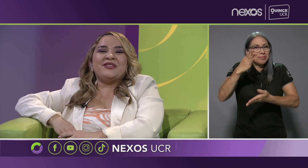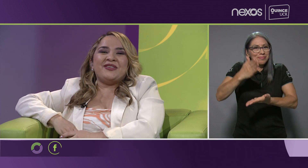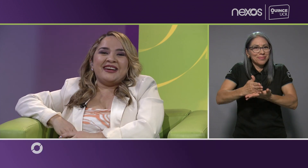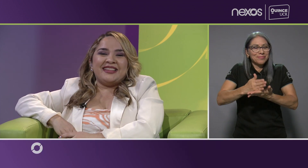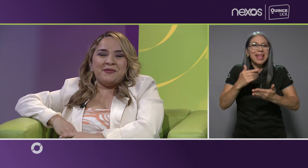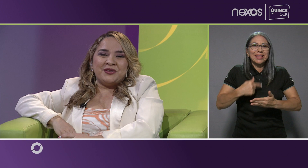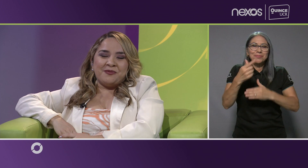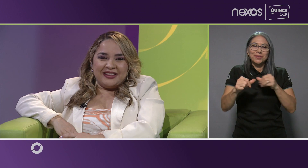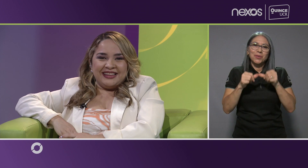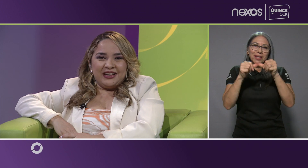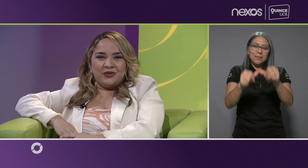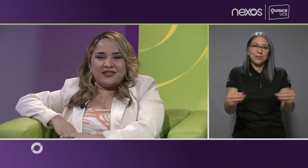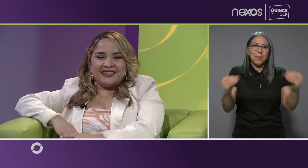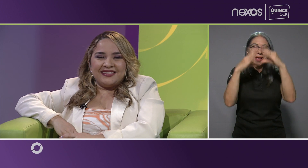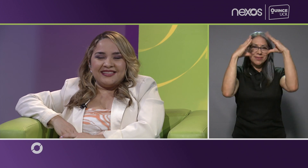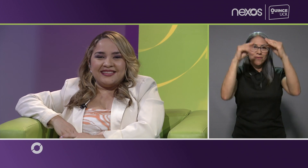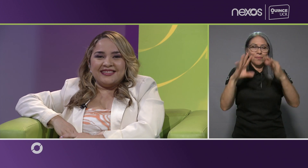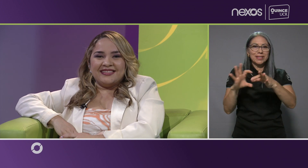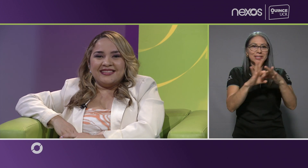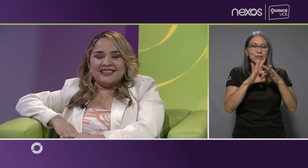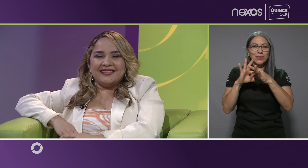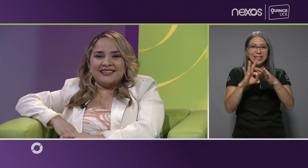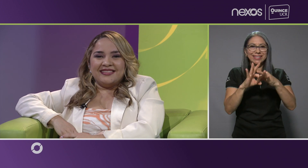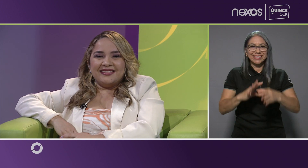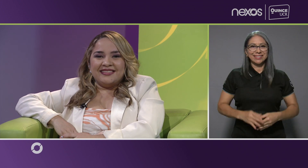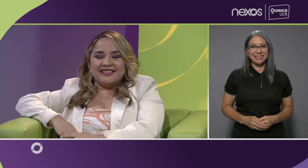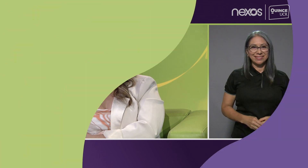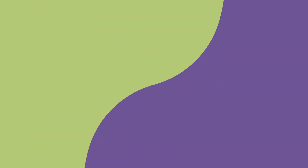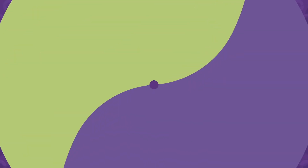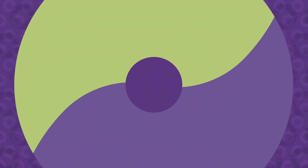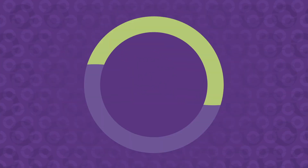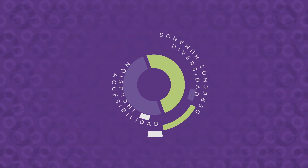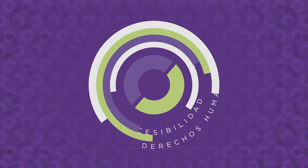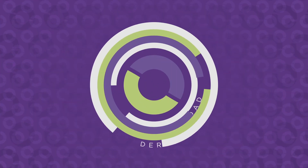y pronto regresamos con más de Nexos.